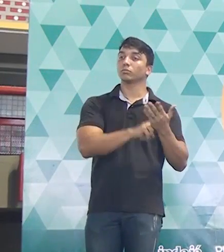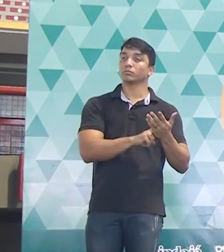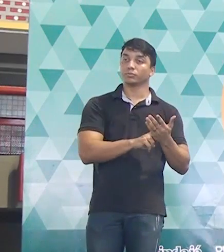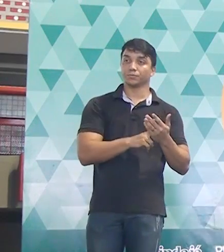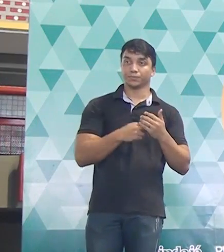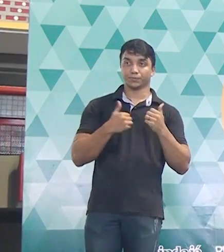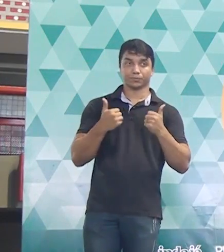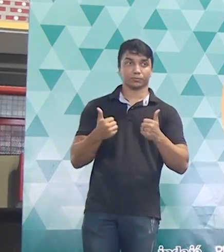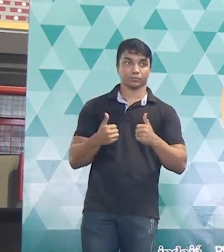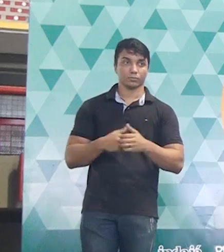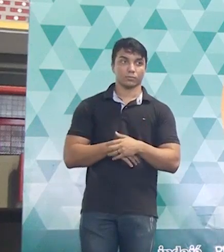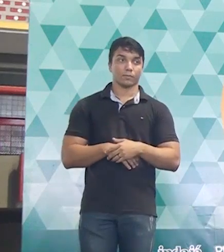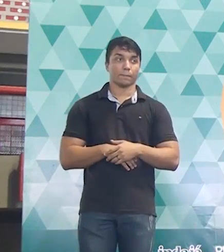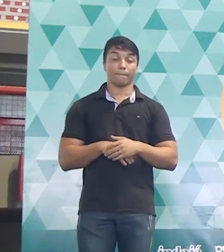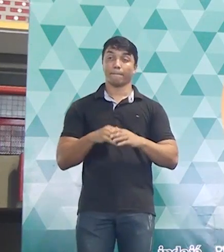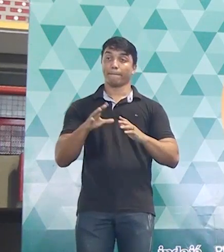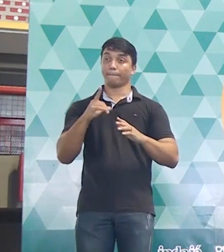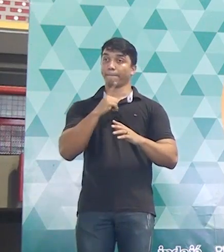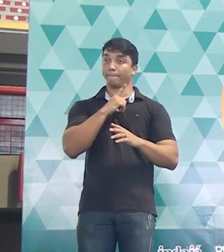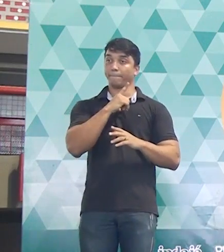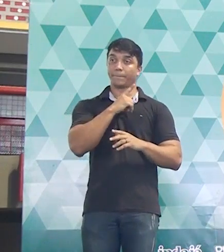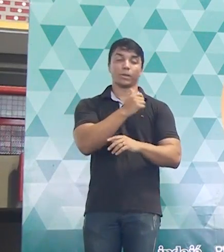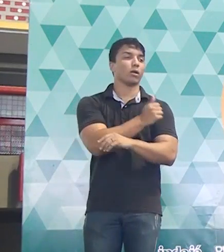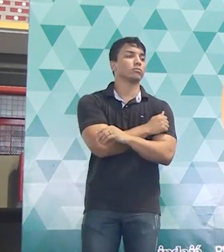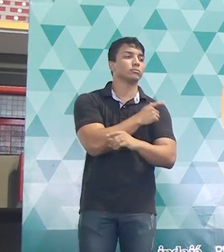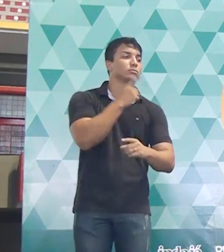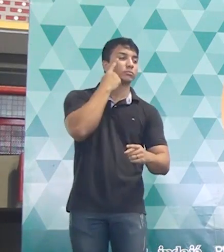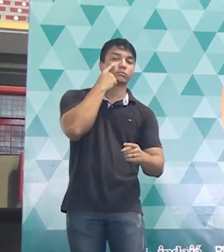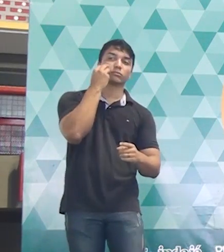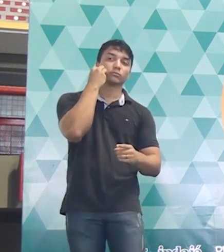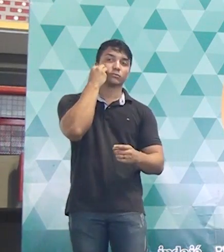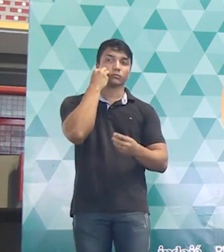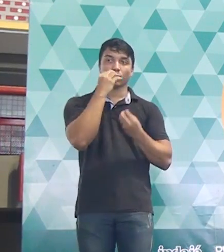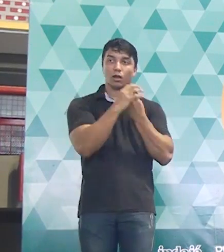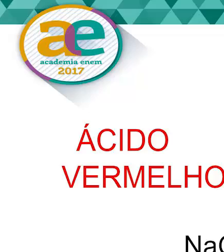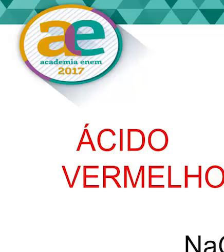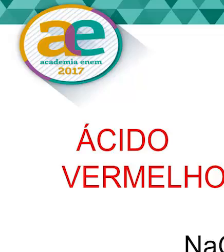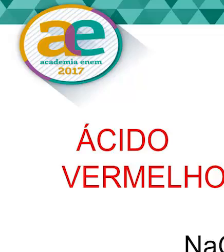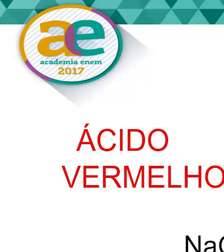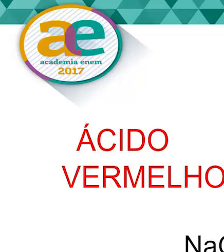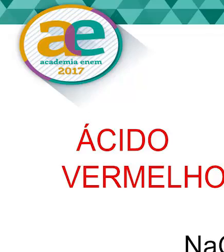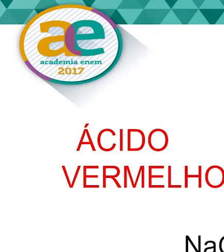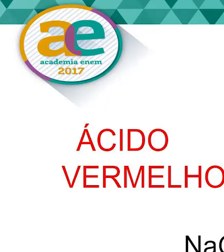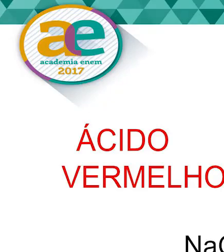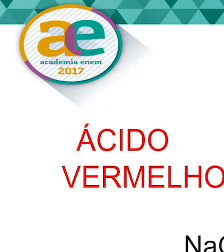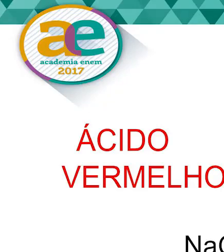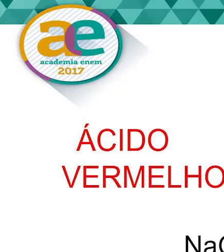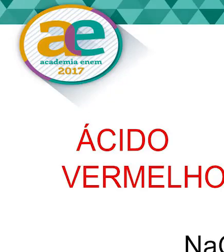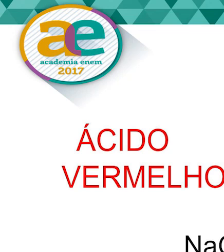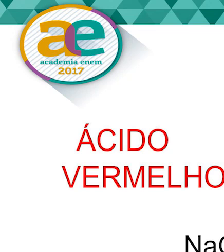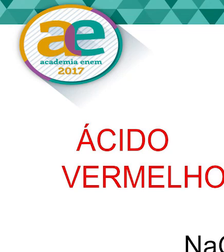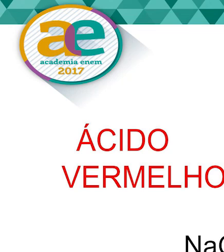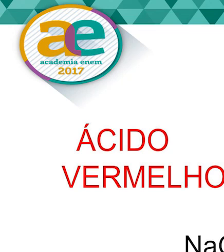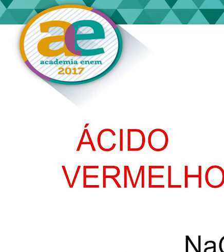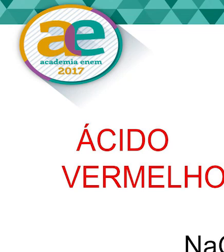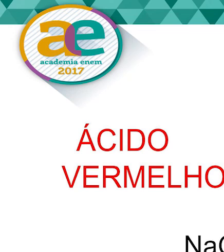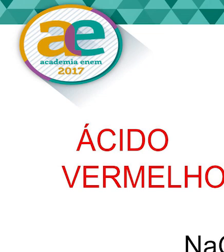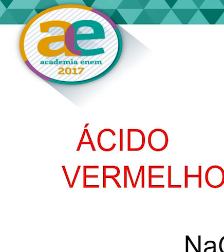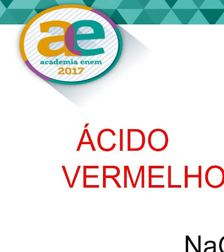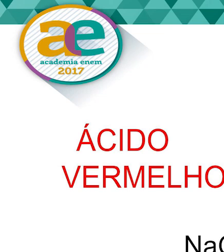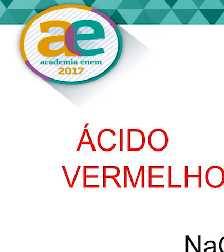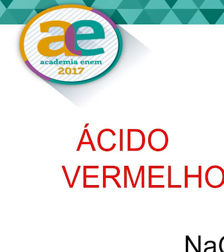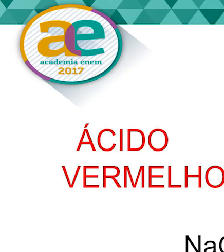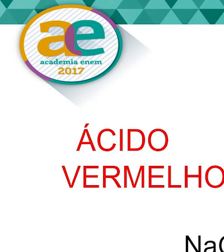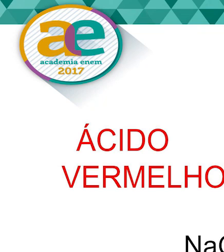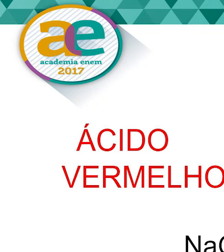pessoal. O cara pegou repolho roxo e triturou em um liquidificador com água, produzindo uma